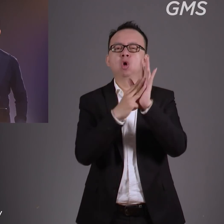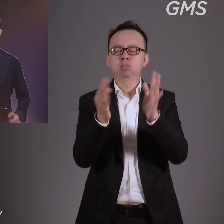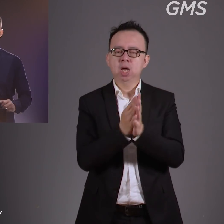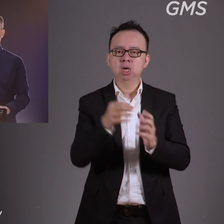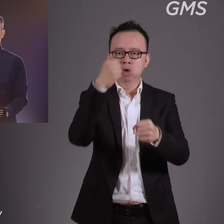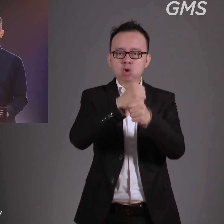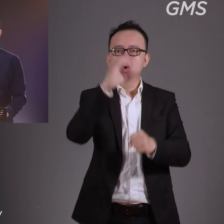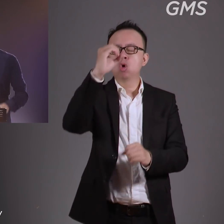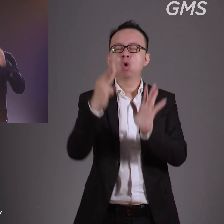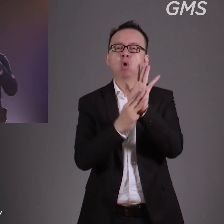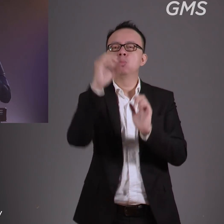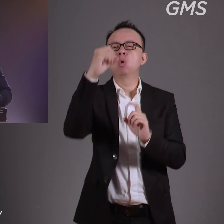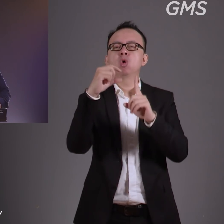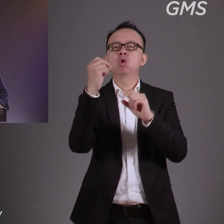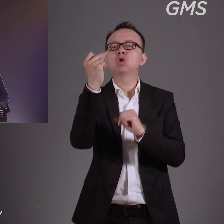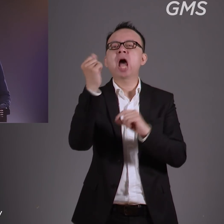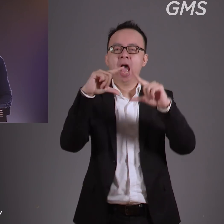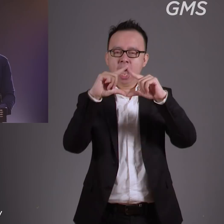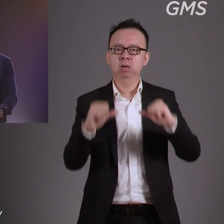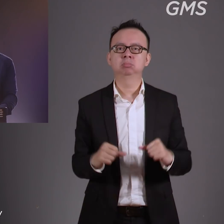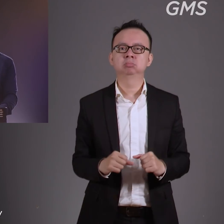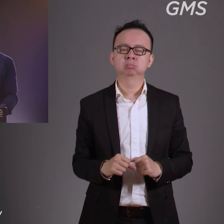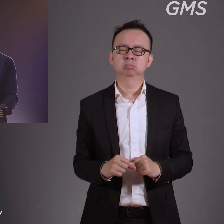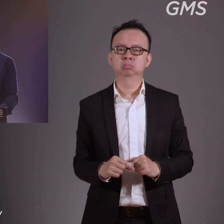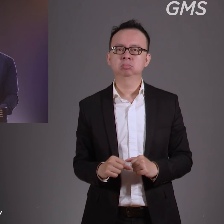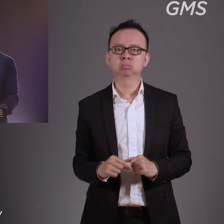kotor sekali? Karena Ham kotor hati.